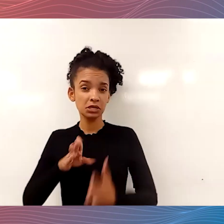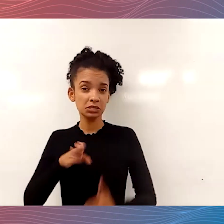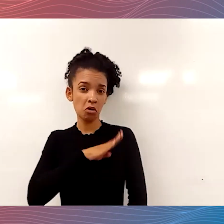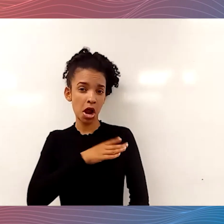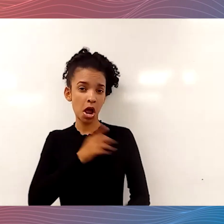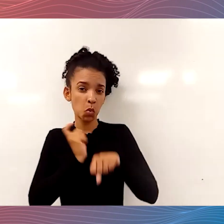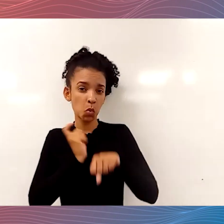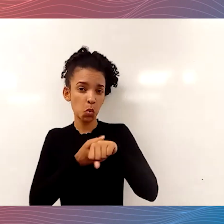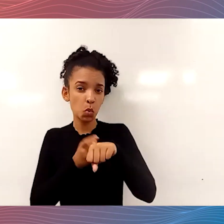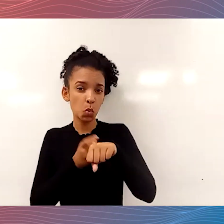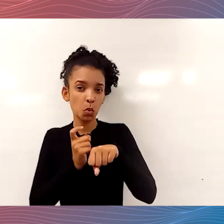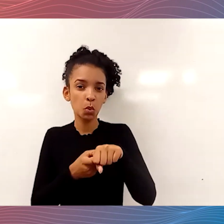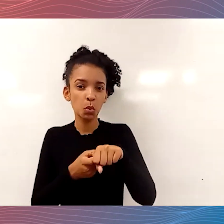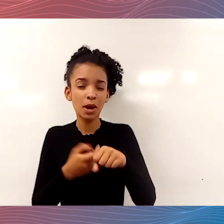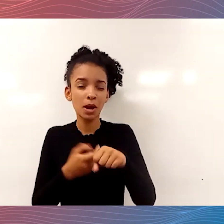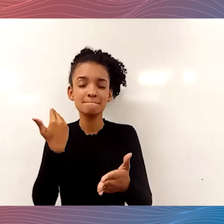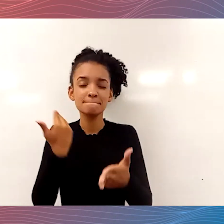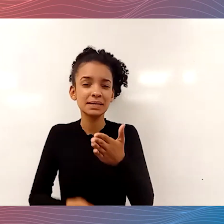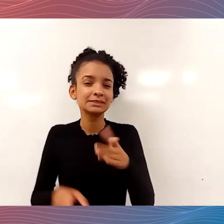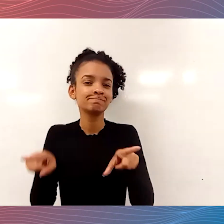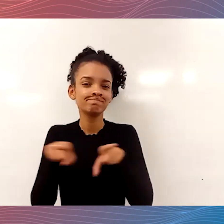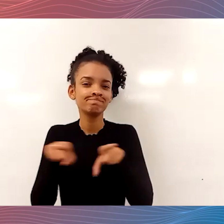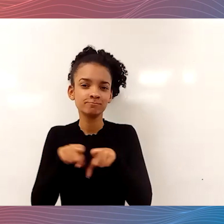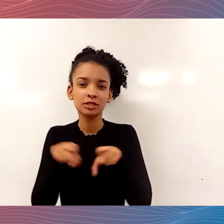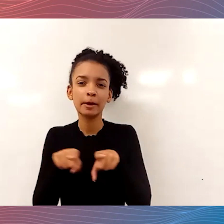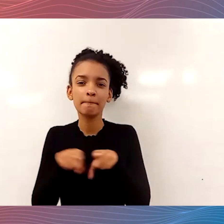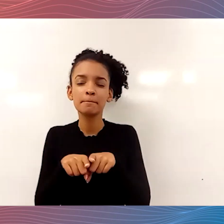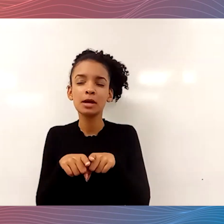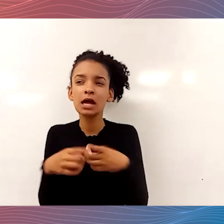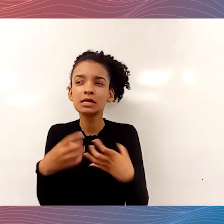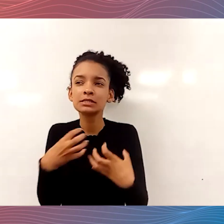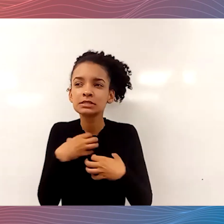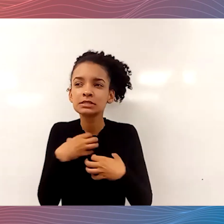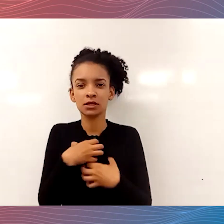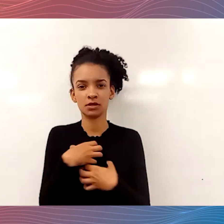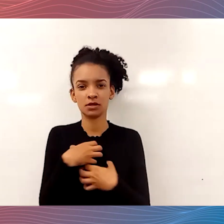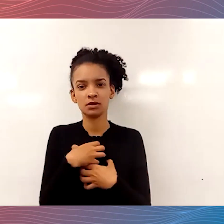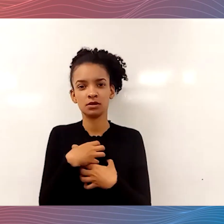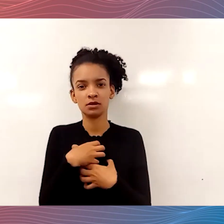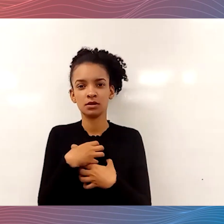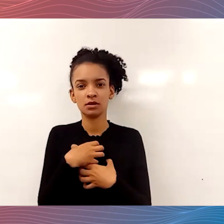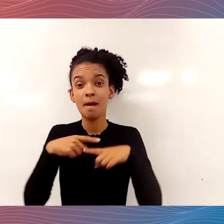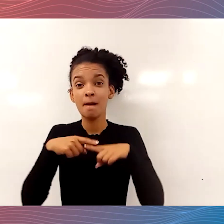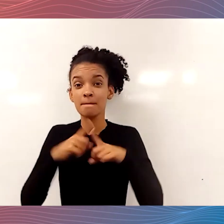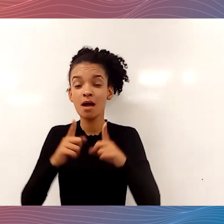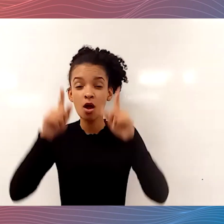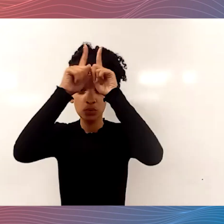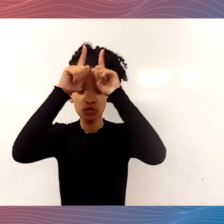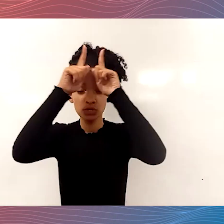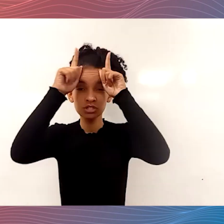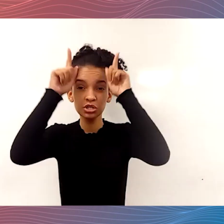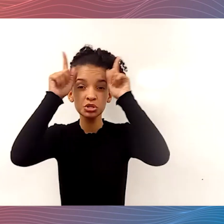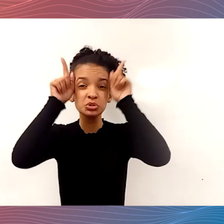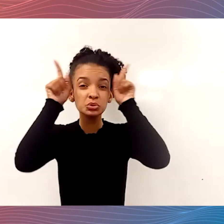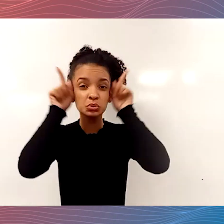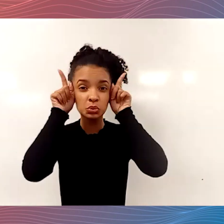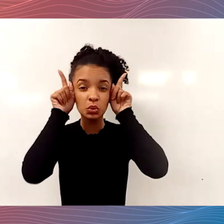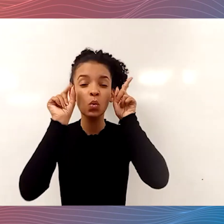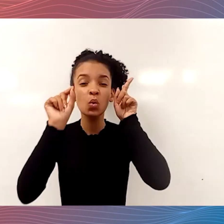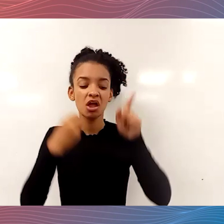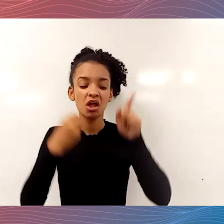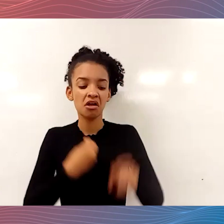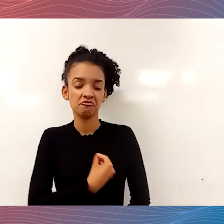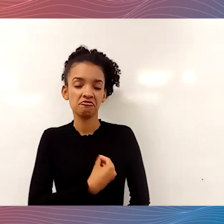toda a sensibilidade. Os gentios então se entregaram a um estilo de vida depravado. Estou usando King